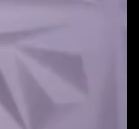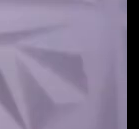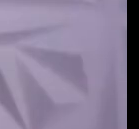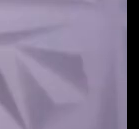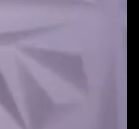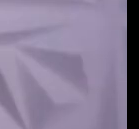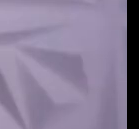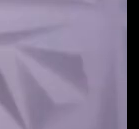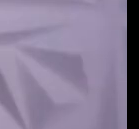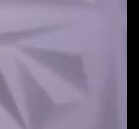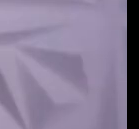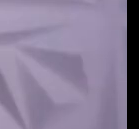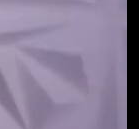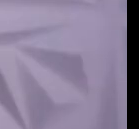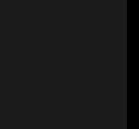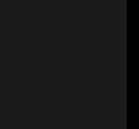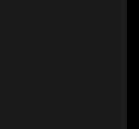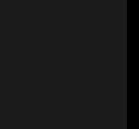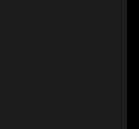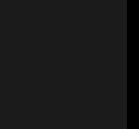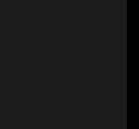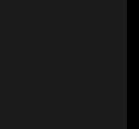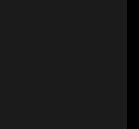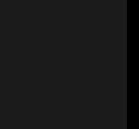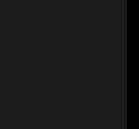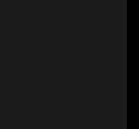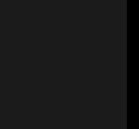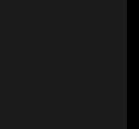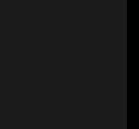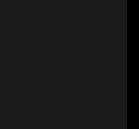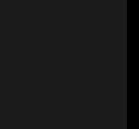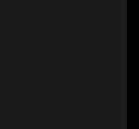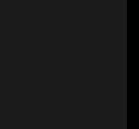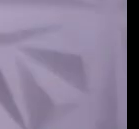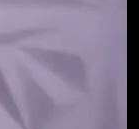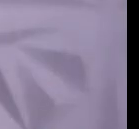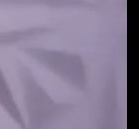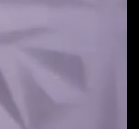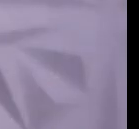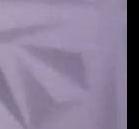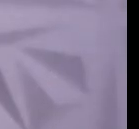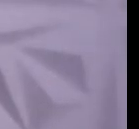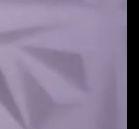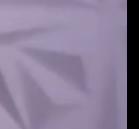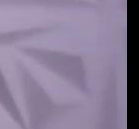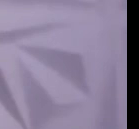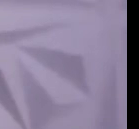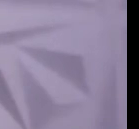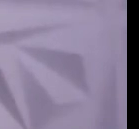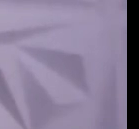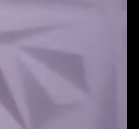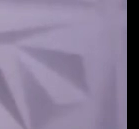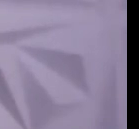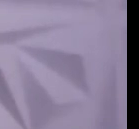increíble. Estuvo muy divertido. Está muy padre. Oigan. ¿Y recuerdan este tema de los arrecifes